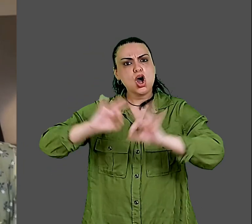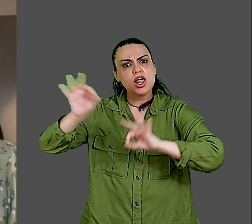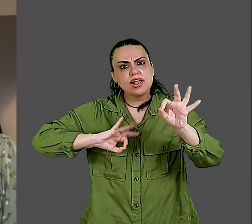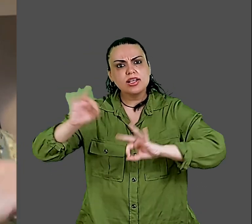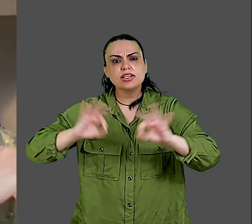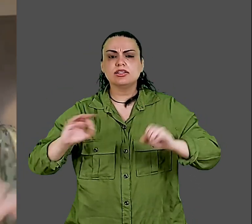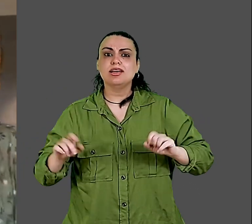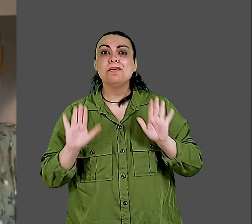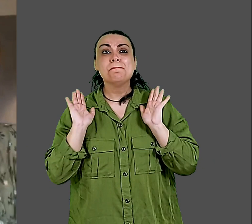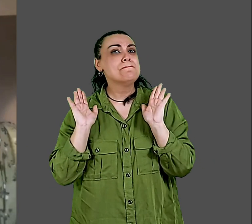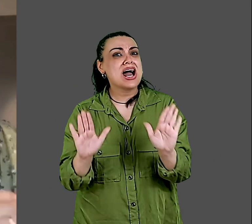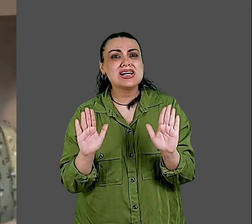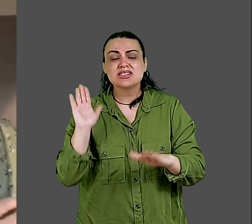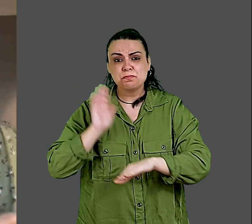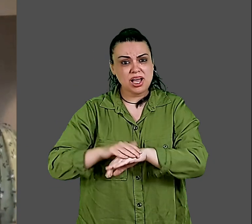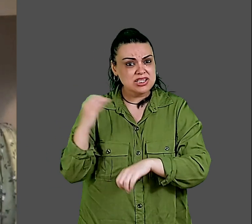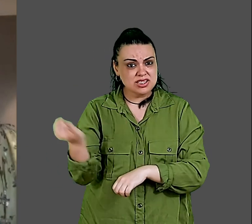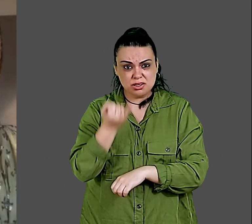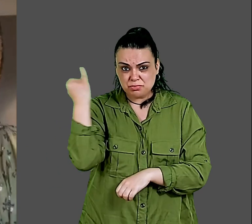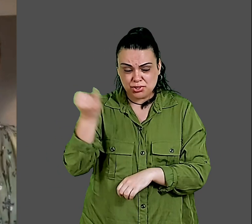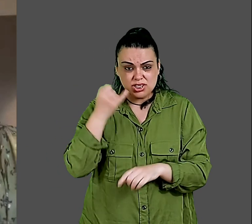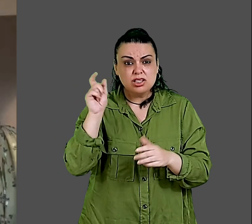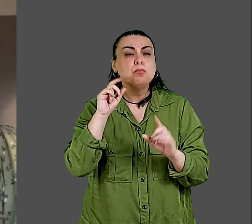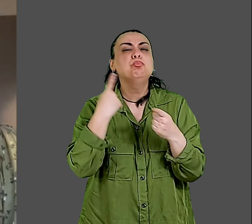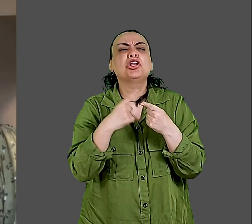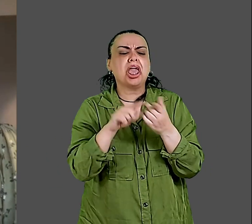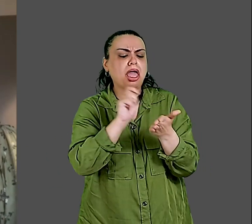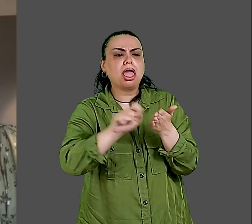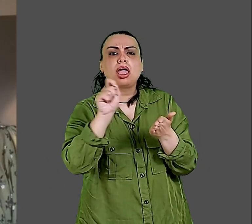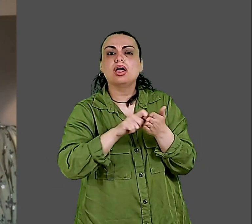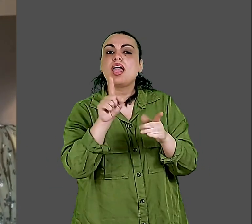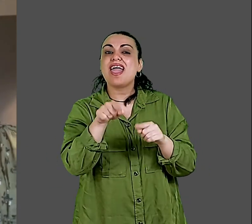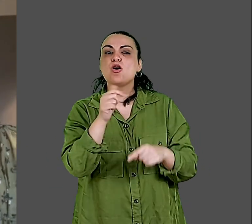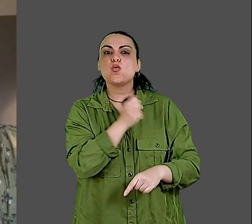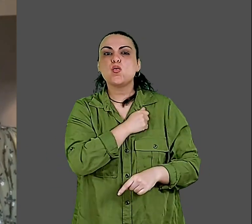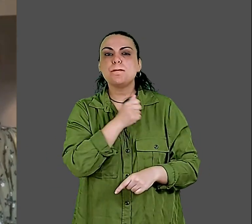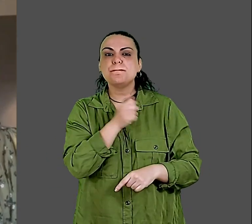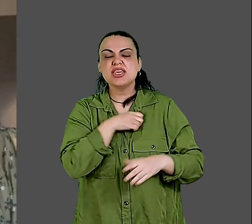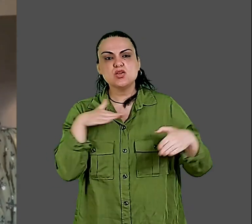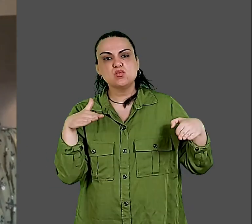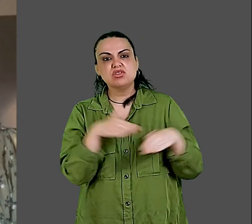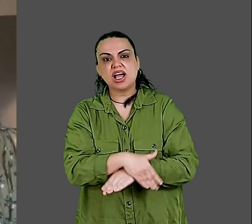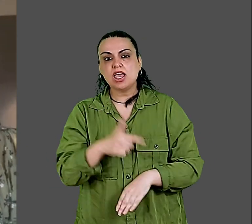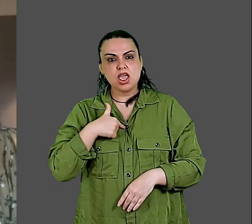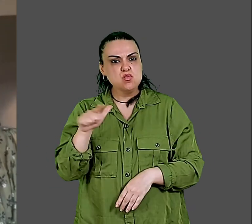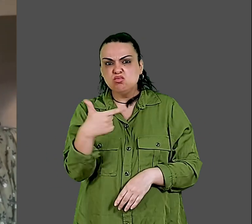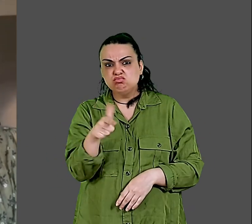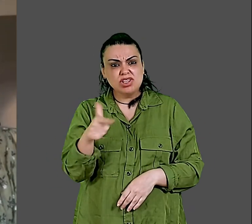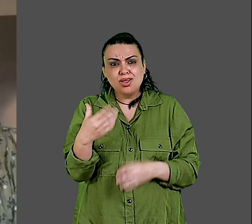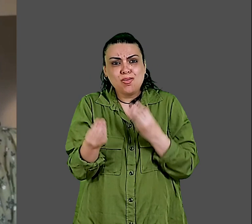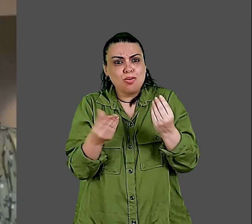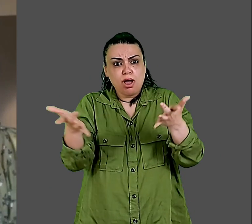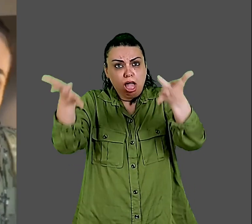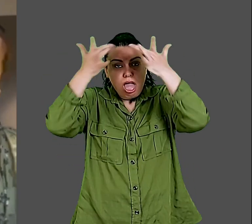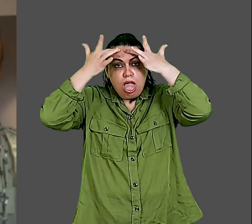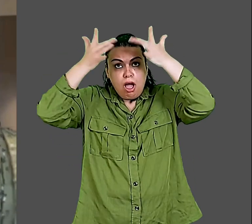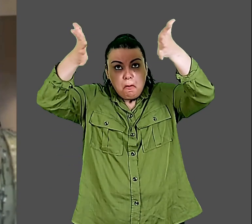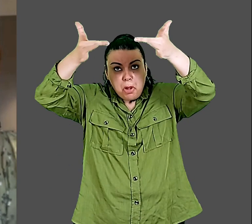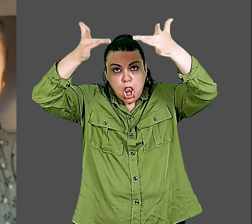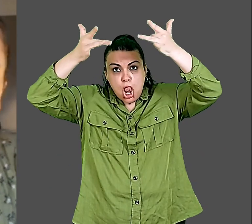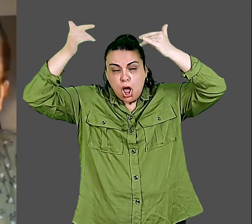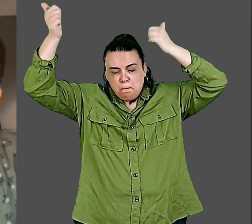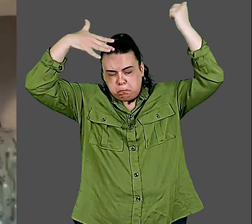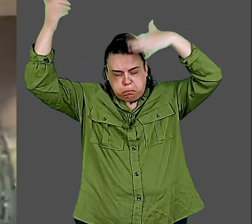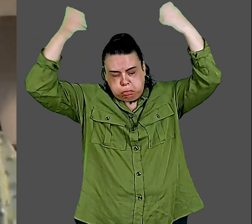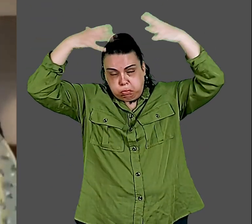organização. Mas acima de tudo isso, sabe qual é a maior lição da anotação? Ter humildade para admitir que eu não tenho como armazenar cada detalhe da informação